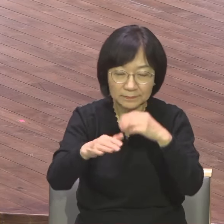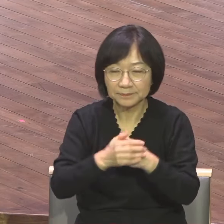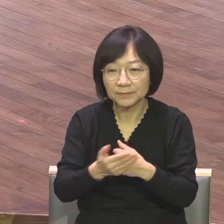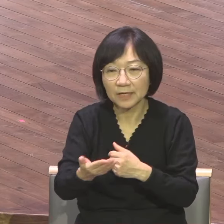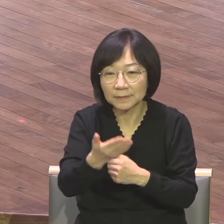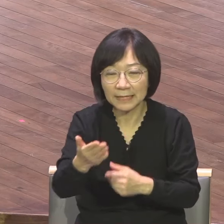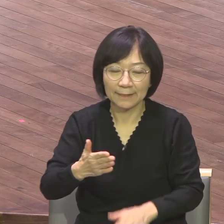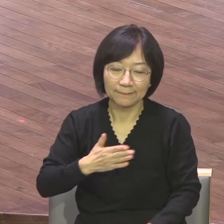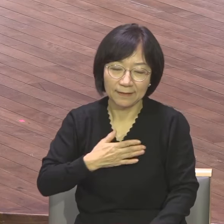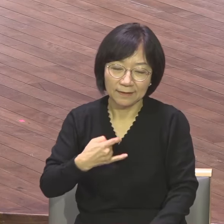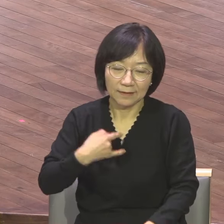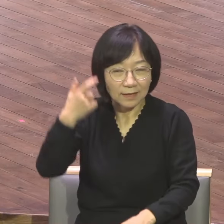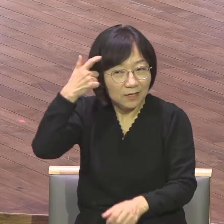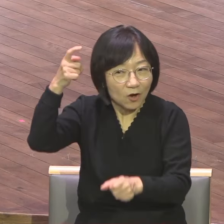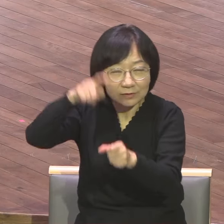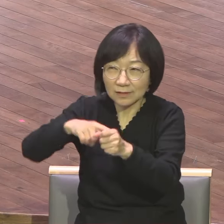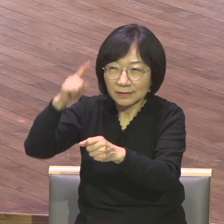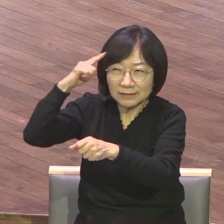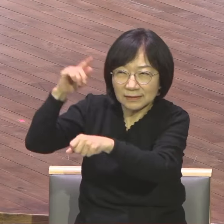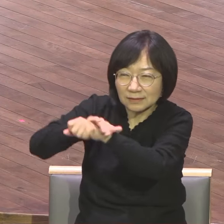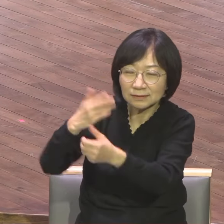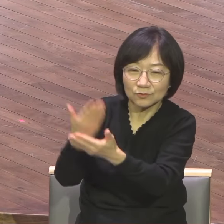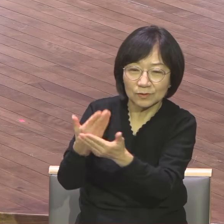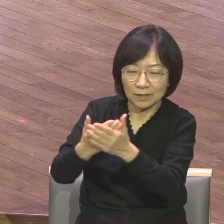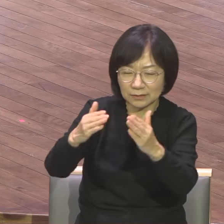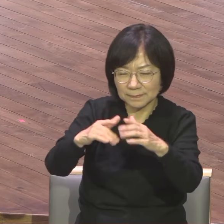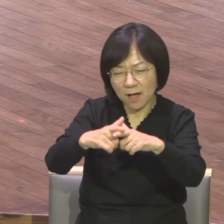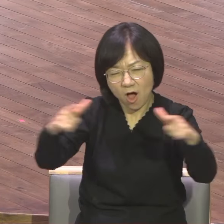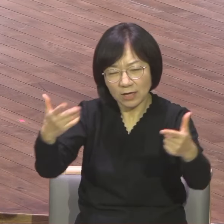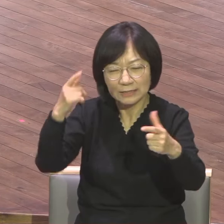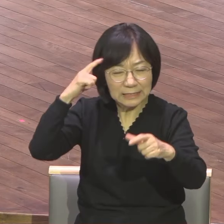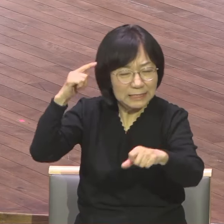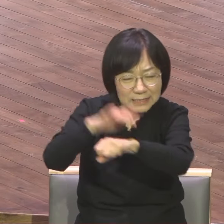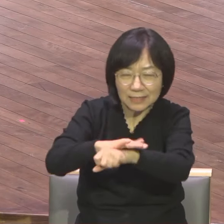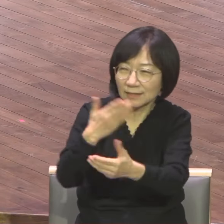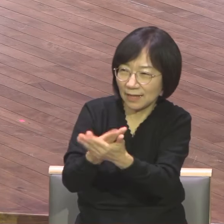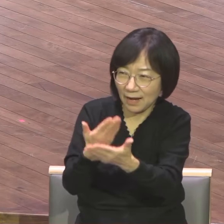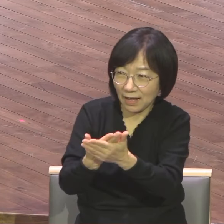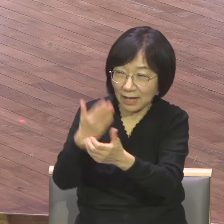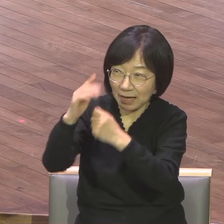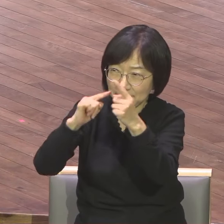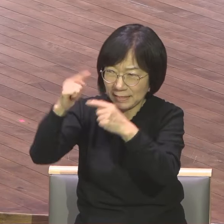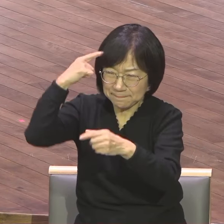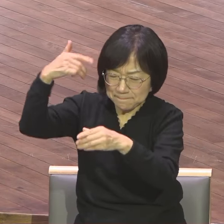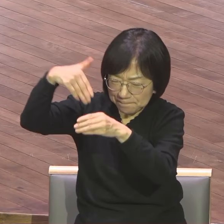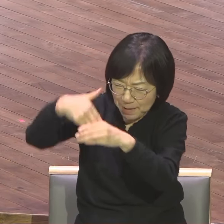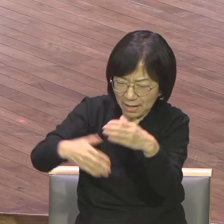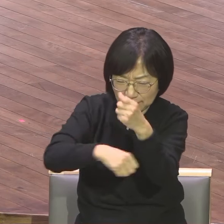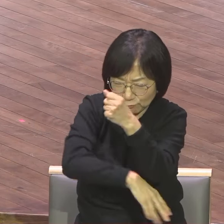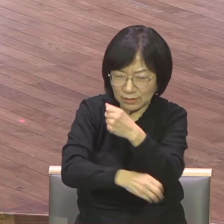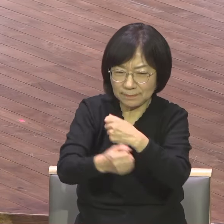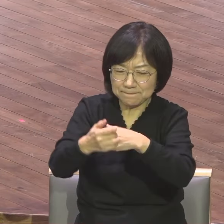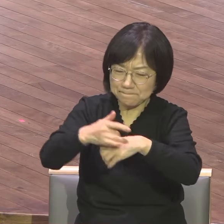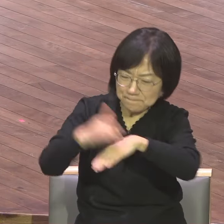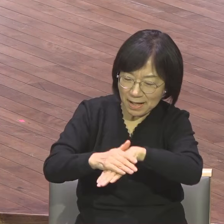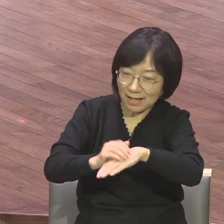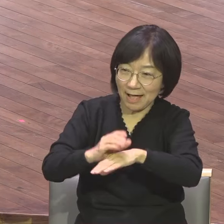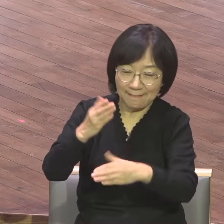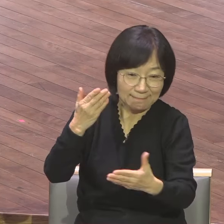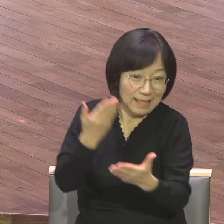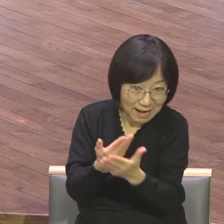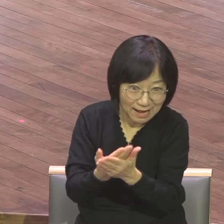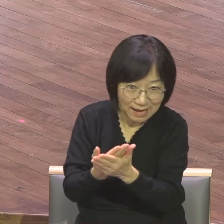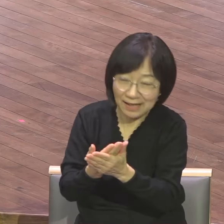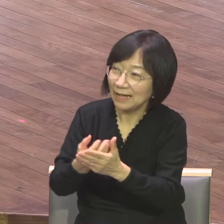내게 영적 지혜를 주셔서 장막들을 넓히는 지혜를 허락하여 주옵소서. 말씀이 각인 뿌리 체질 내리가 없이고 여호와를 경외하는